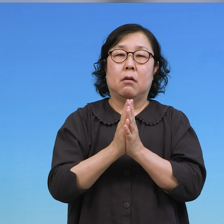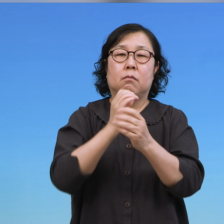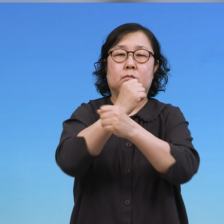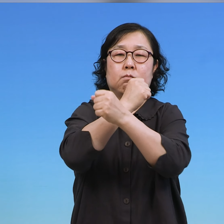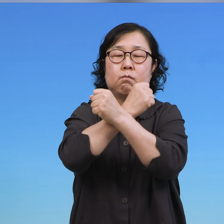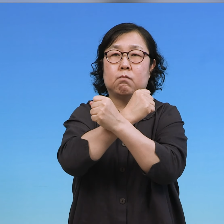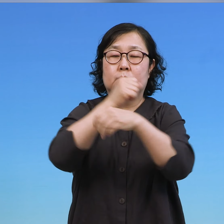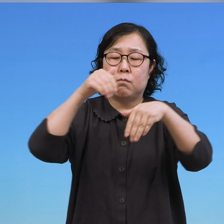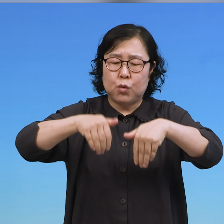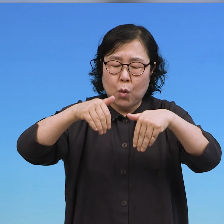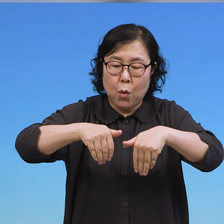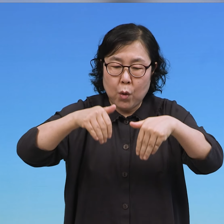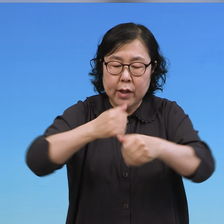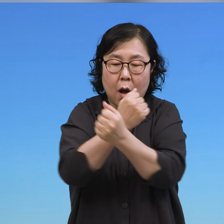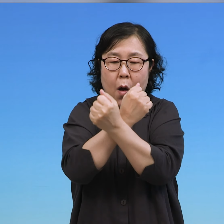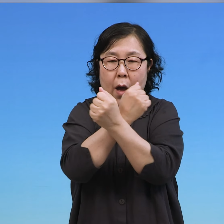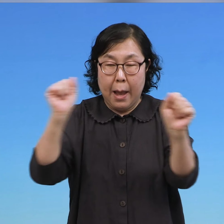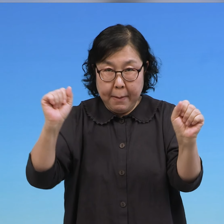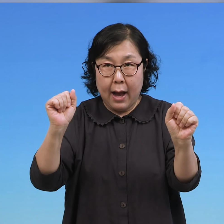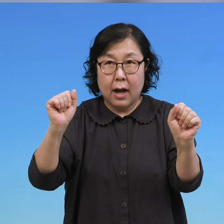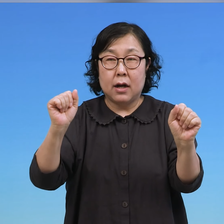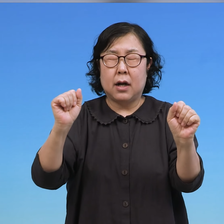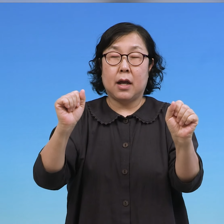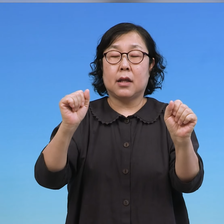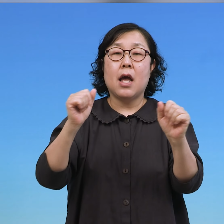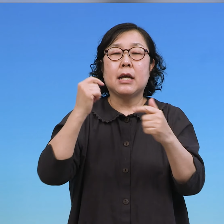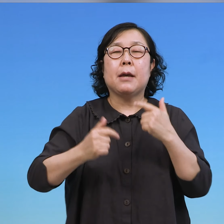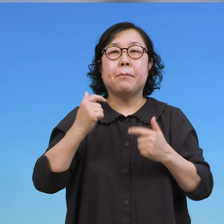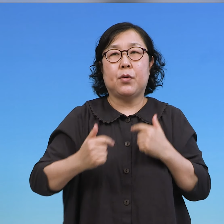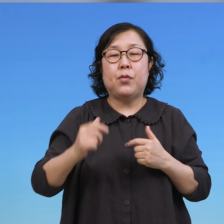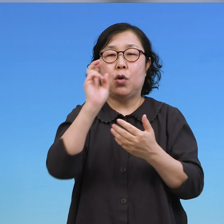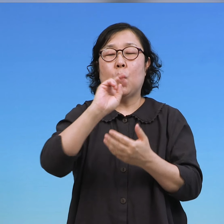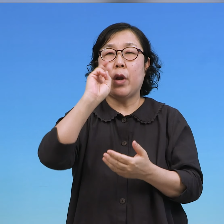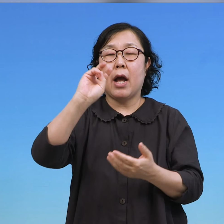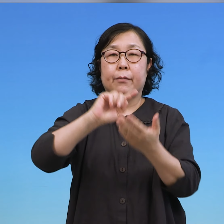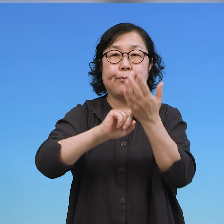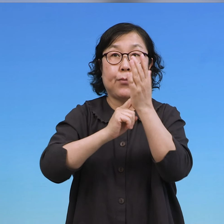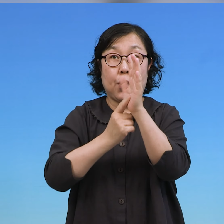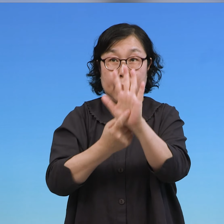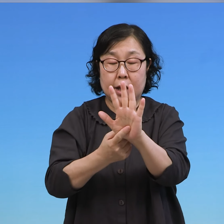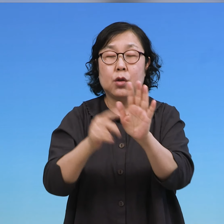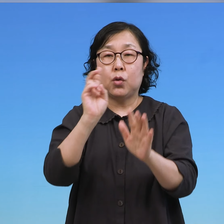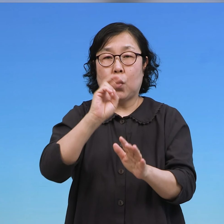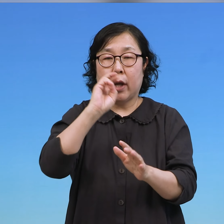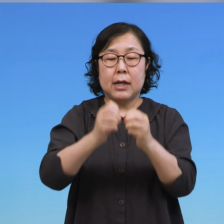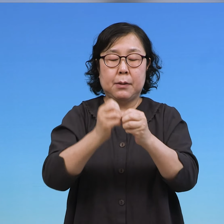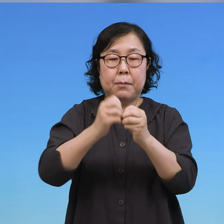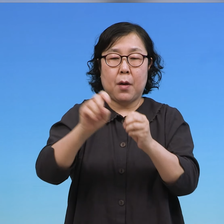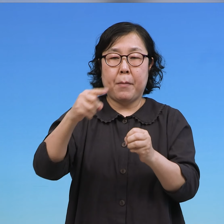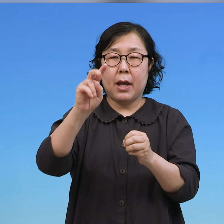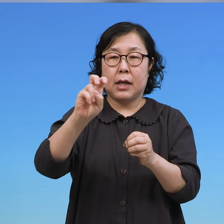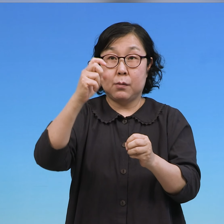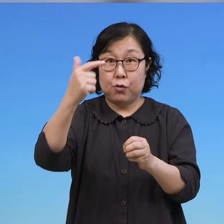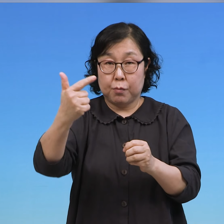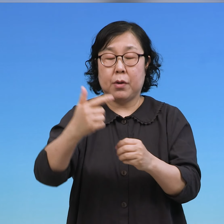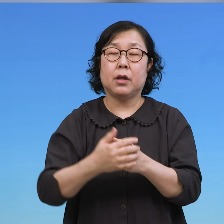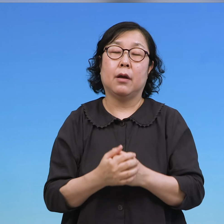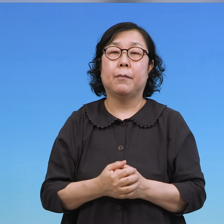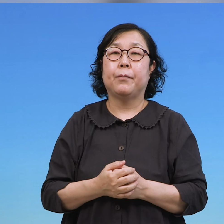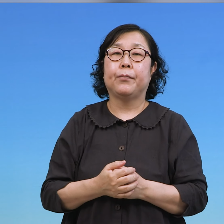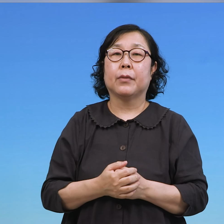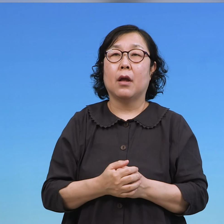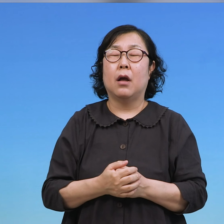기쁨을 누리며 고국으로 돌아간 백성들의 기쁨을 묘사하고 있는 내용이, 그게 시편 126편입니다.